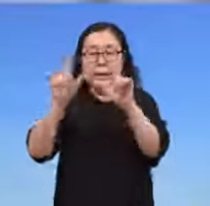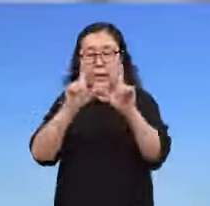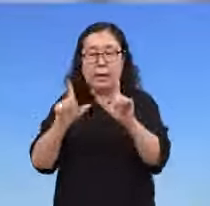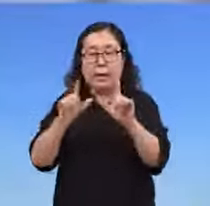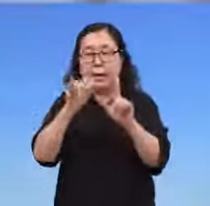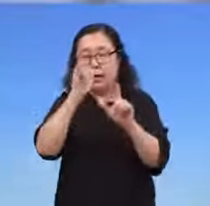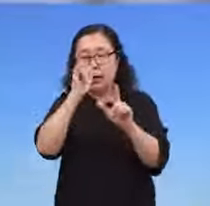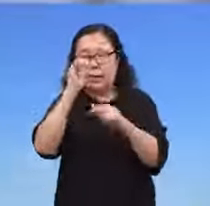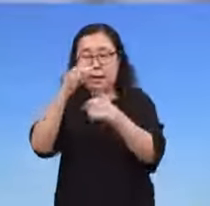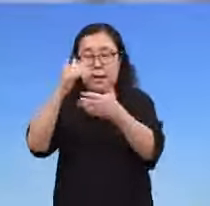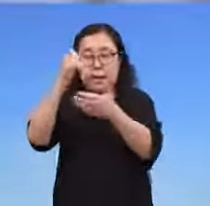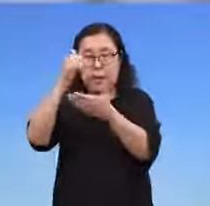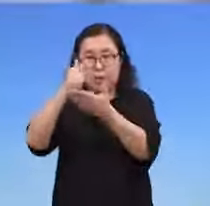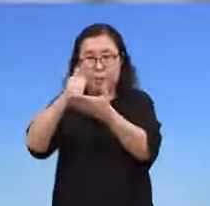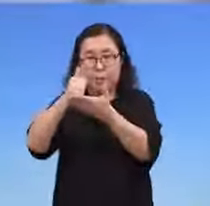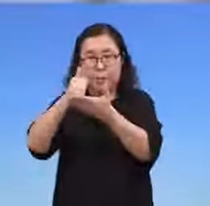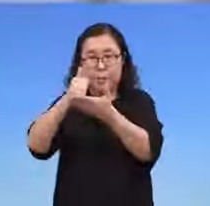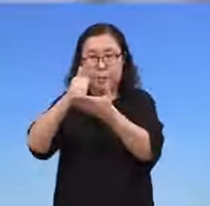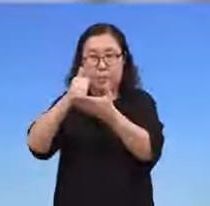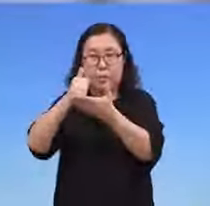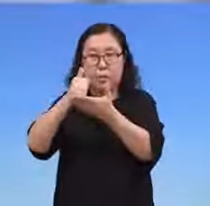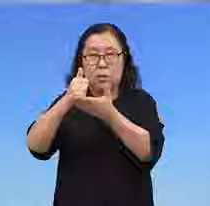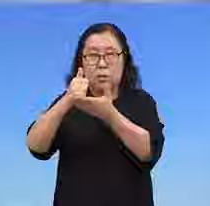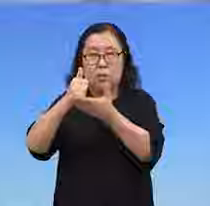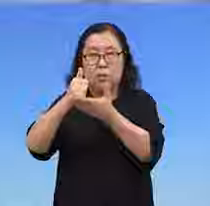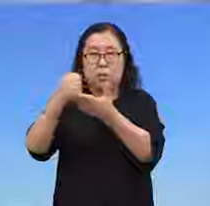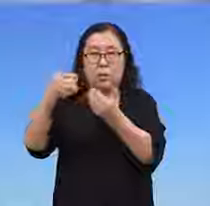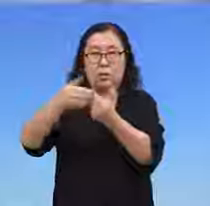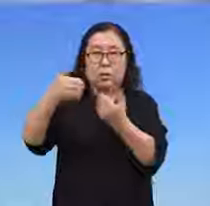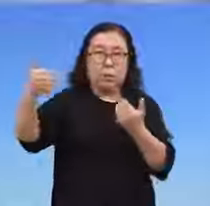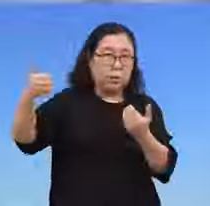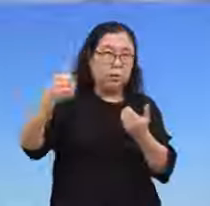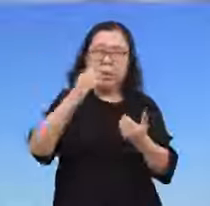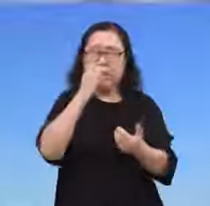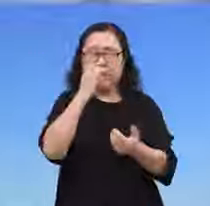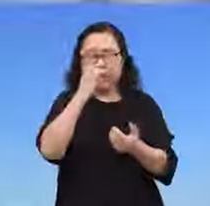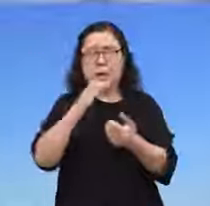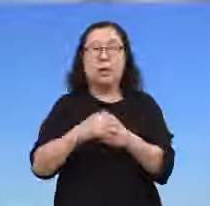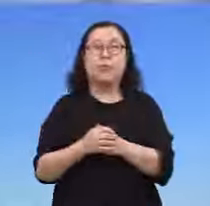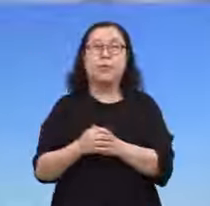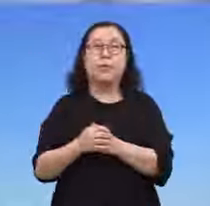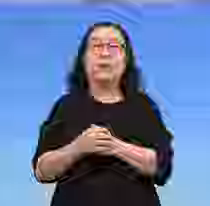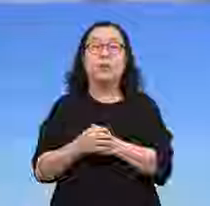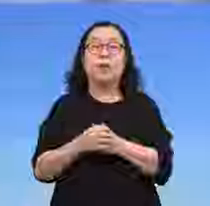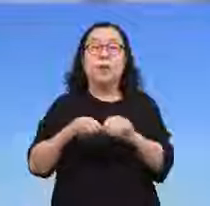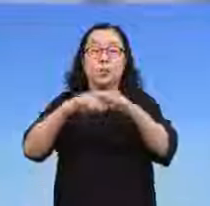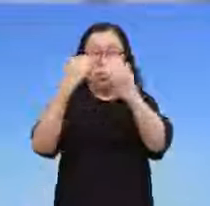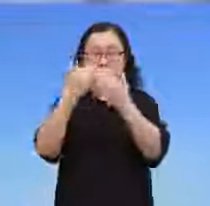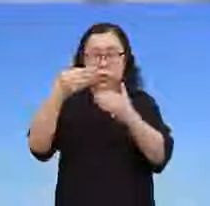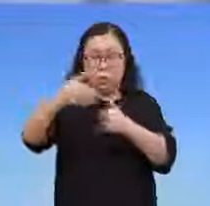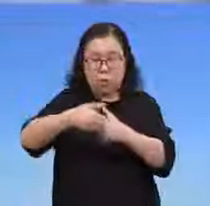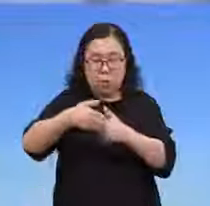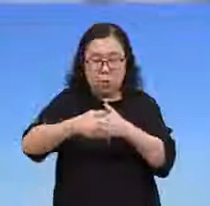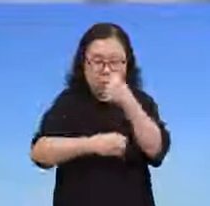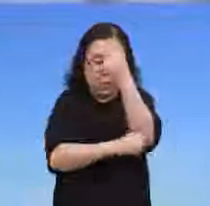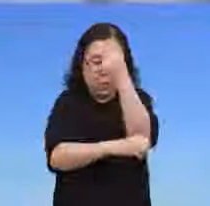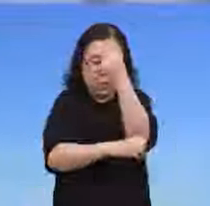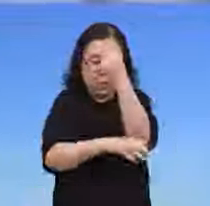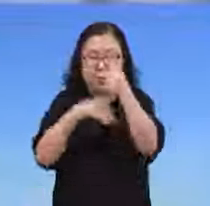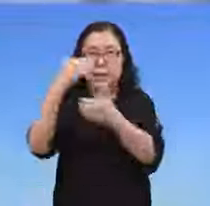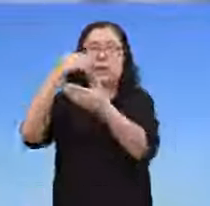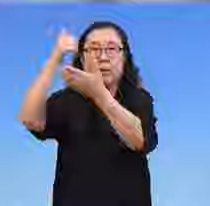있어서 하나님과의 고립, 이것만큼 위험한 게 없다. 그리고 또 하나가 뭐라 그랬죠? 모든 공급의 원천은 내가